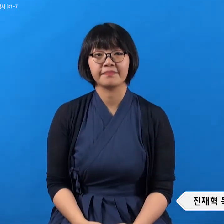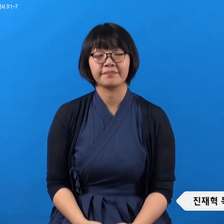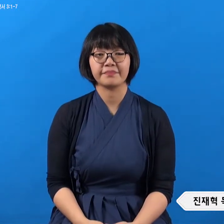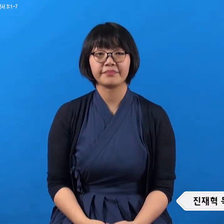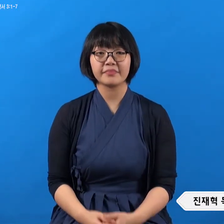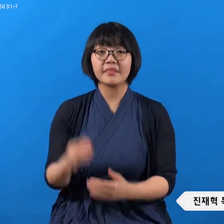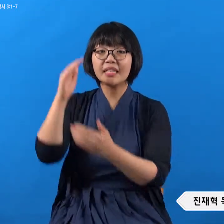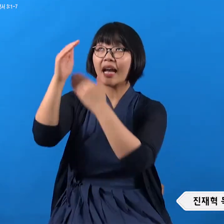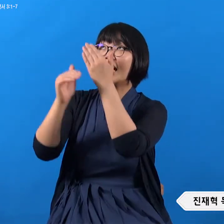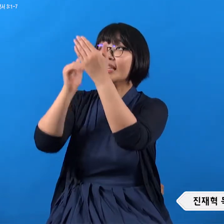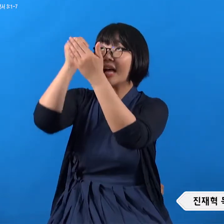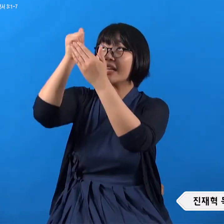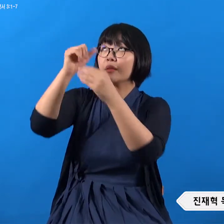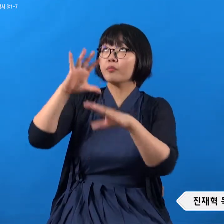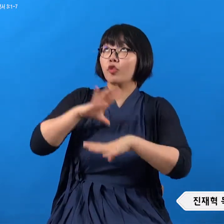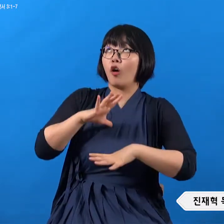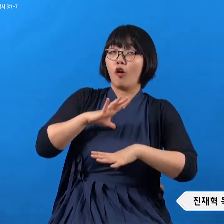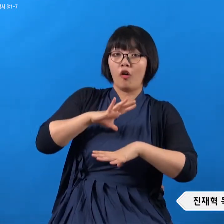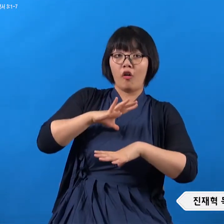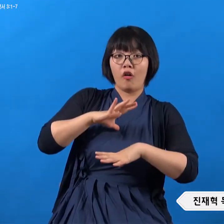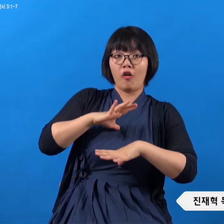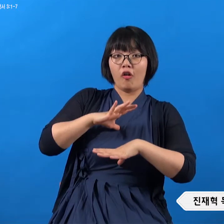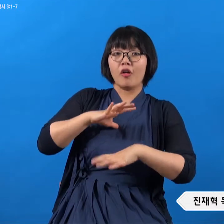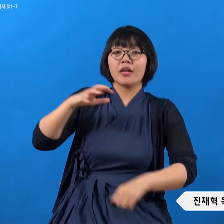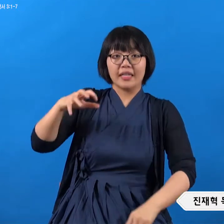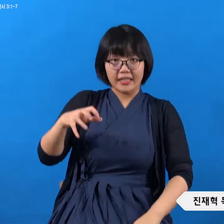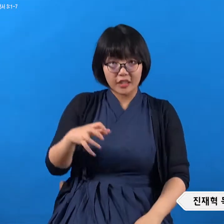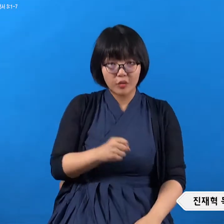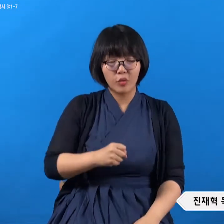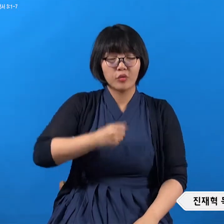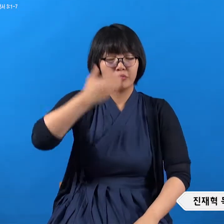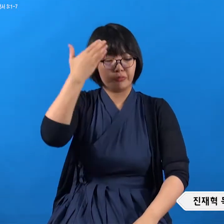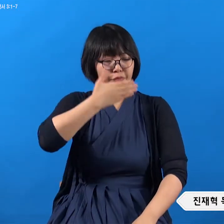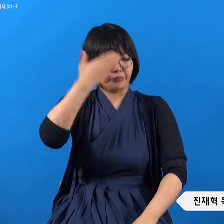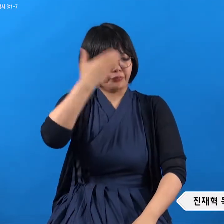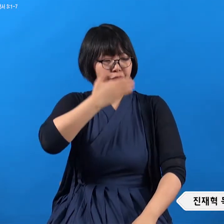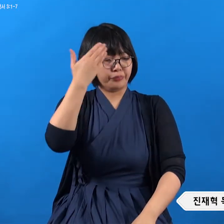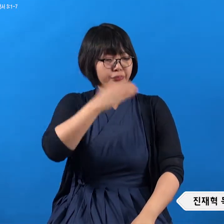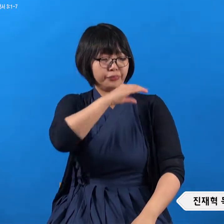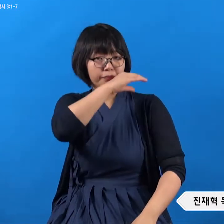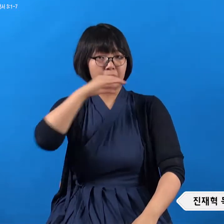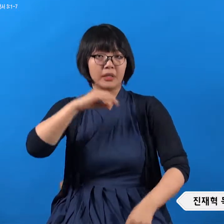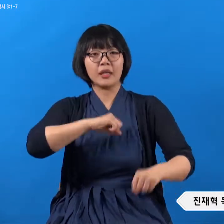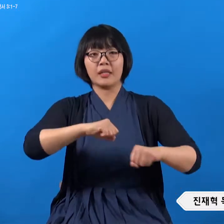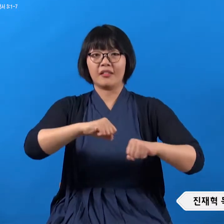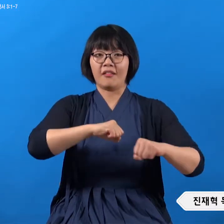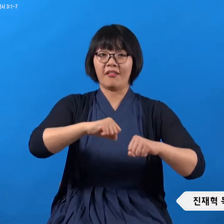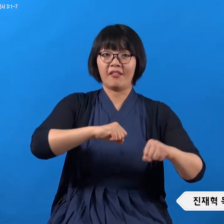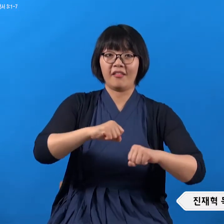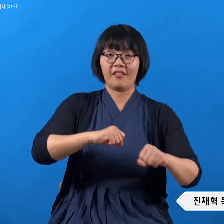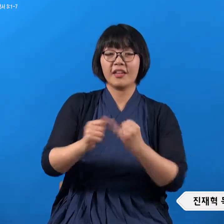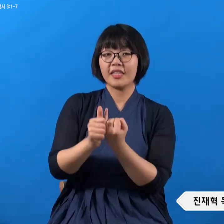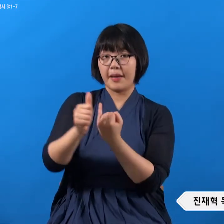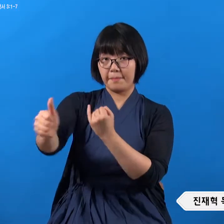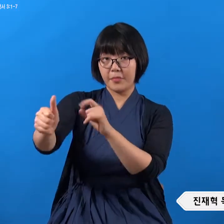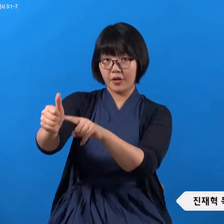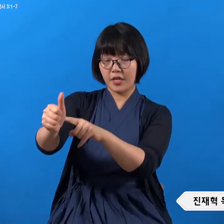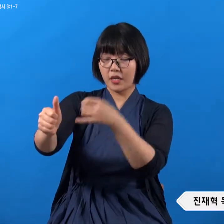때문입니다. 하나님을 두려워함으로 그 순종함을 정결한 행실로